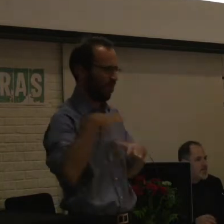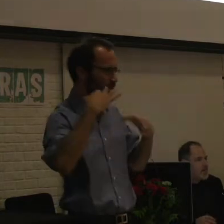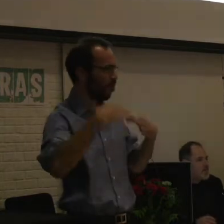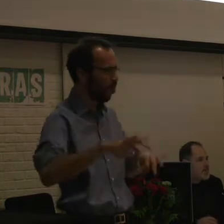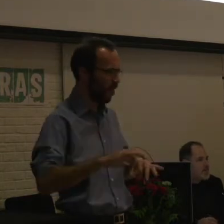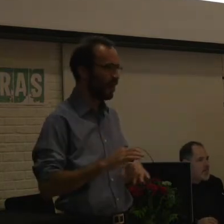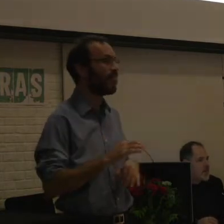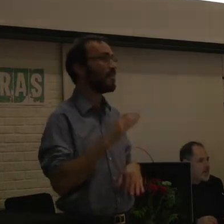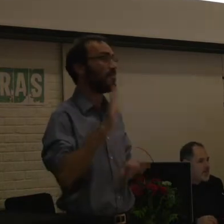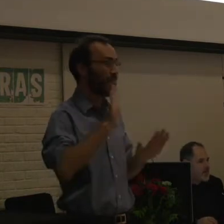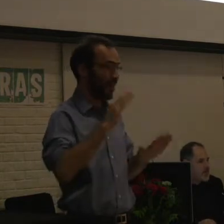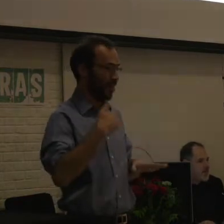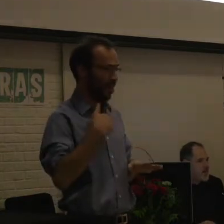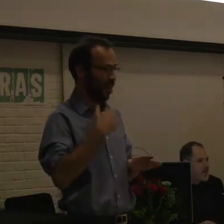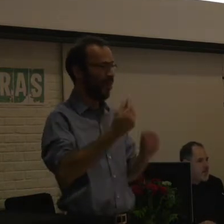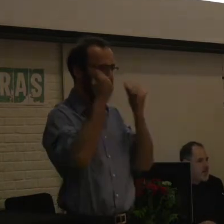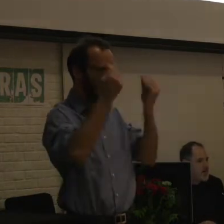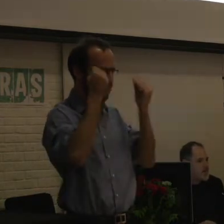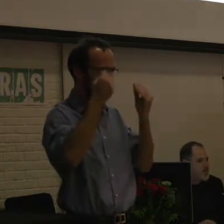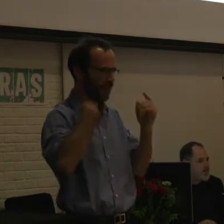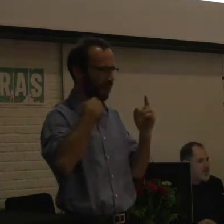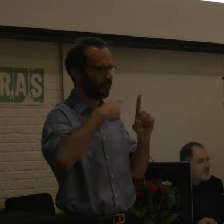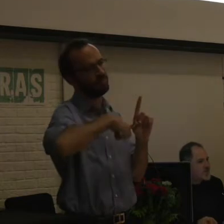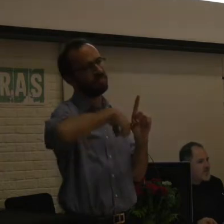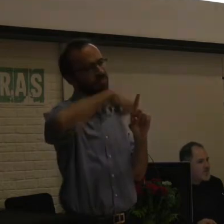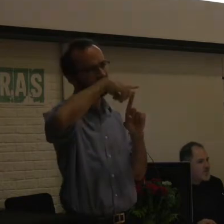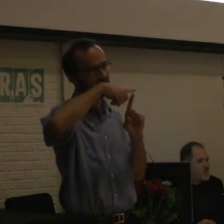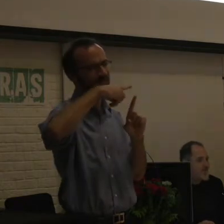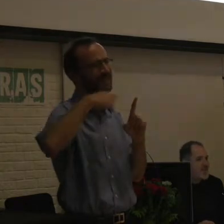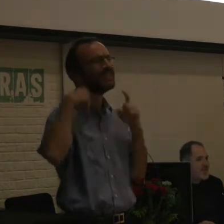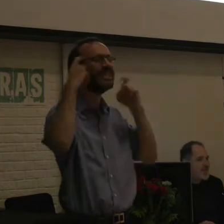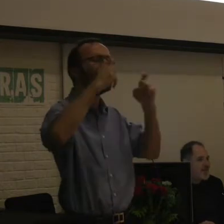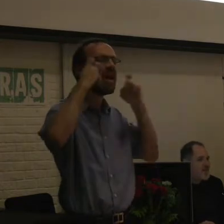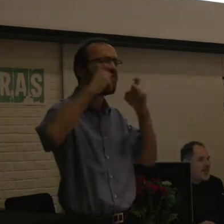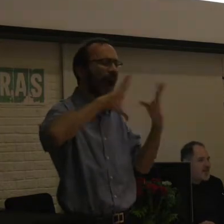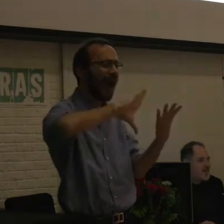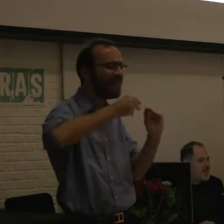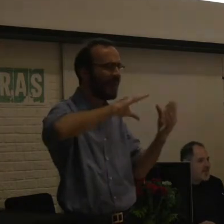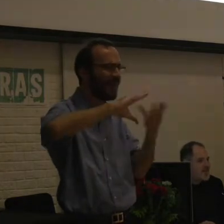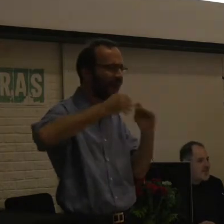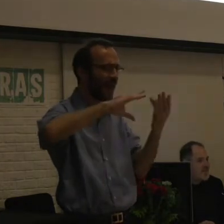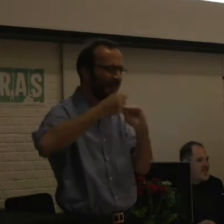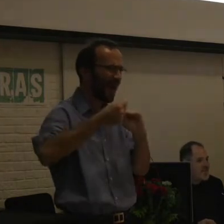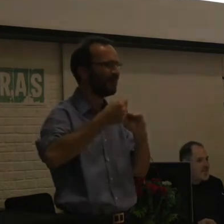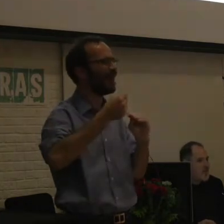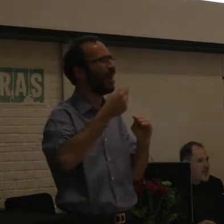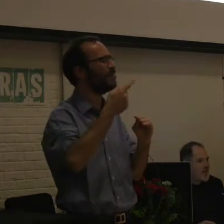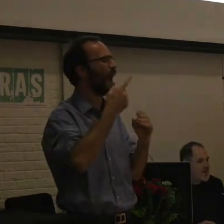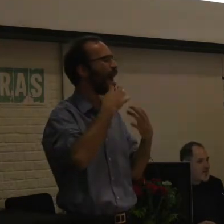a mi formación académica, pues he hecho el esfuerzo de eliminar citas, el lenguaje,